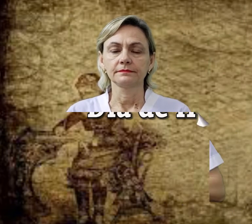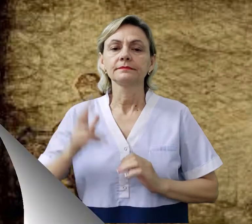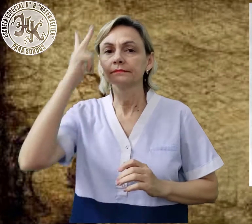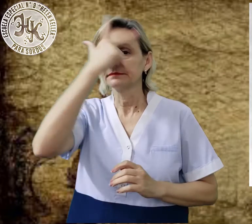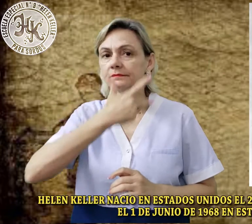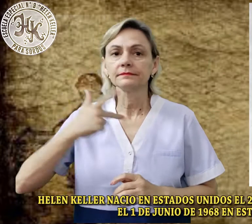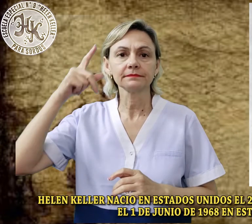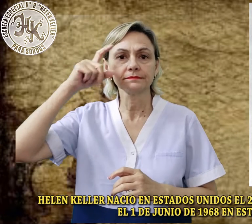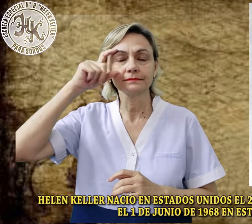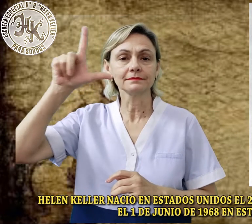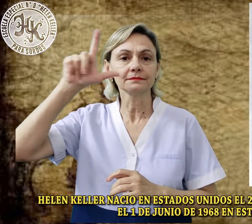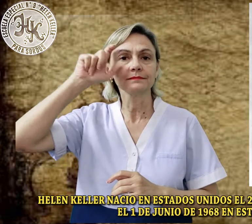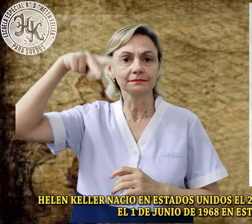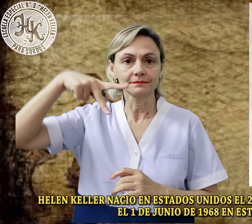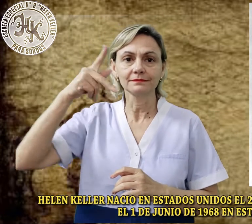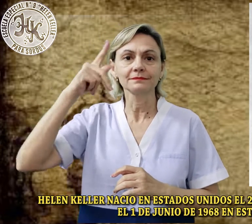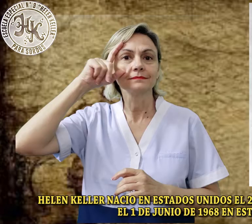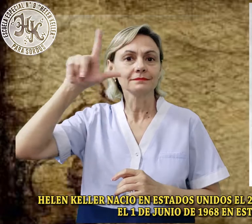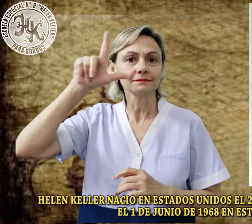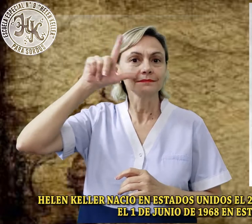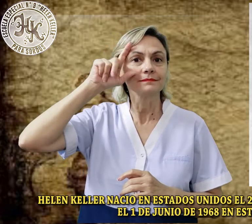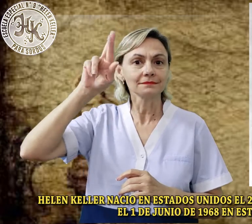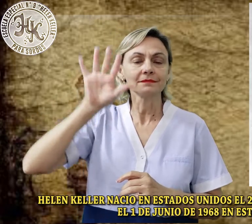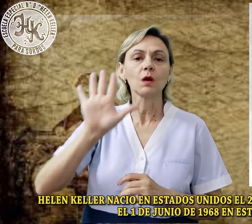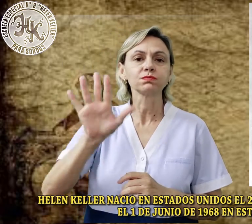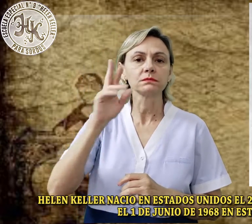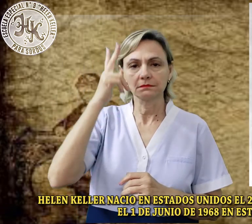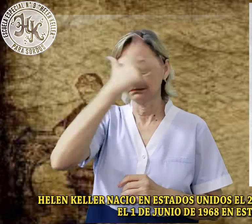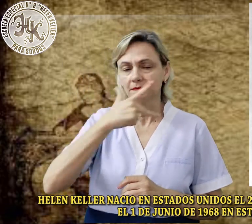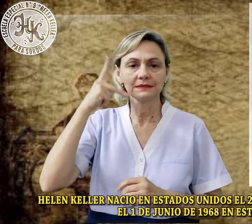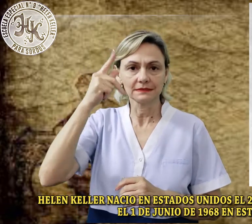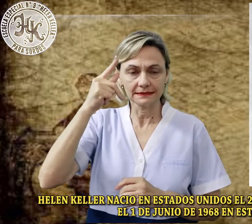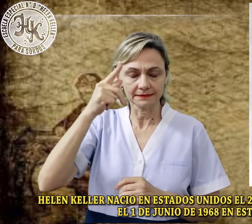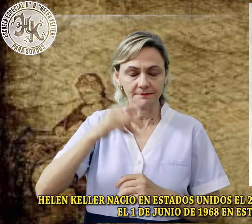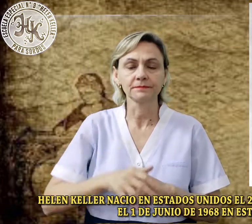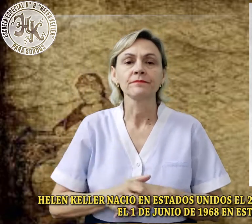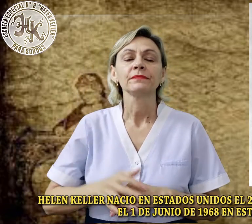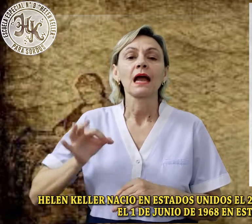Helen Keller nació en Estados Unidos el 27 de